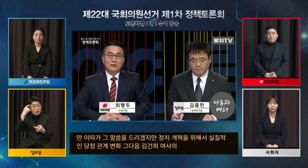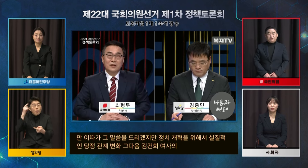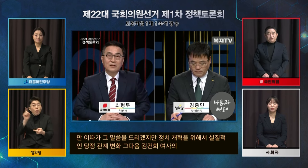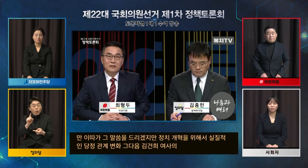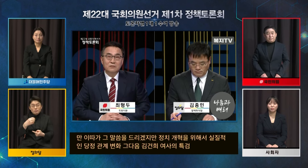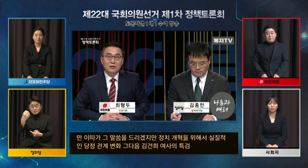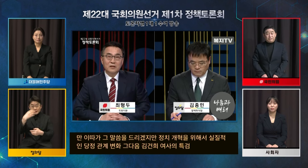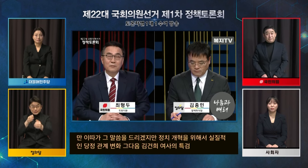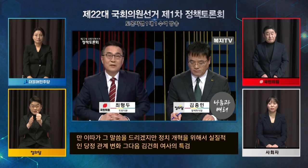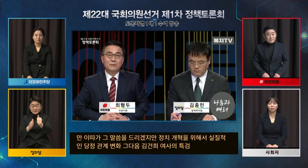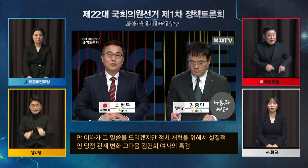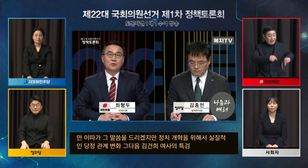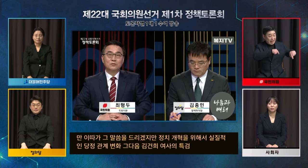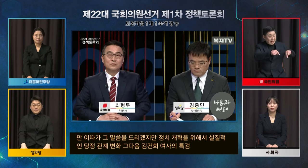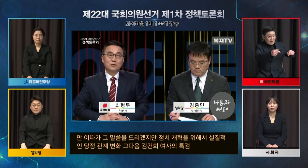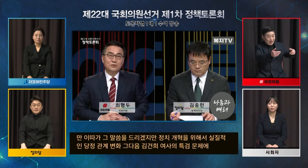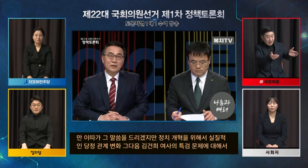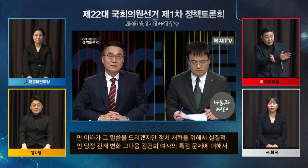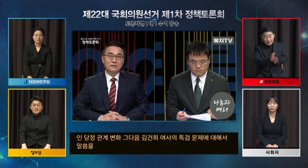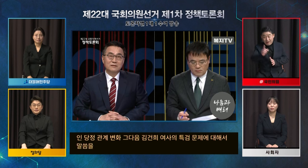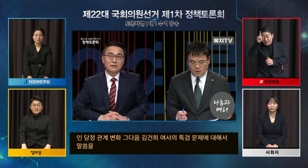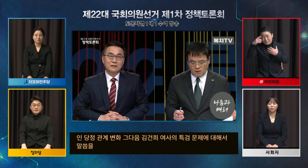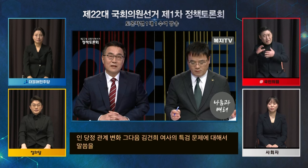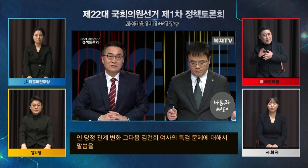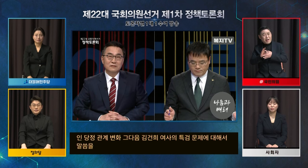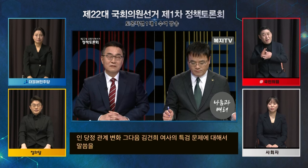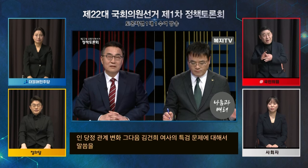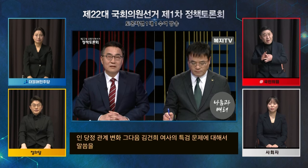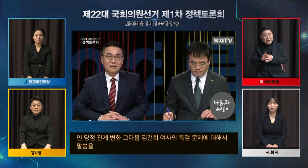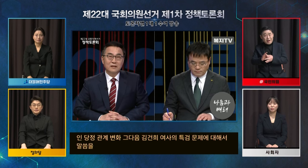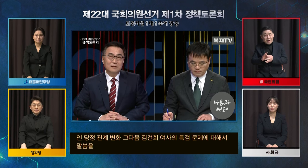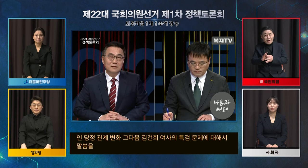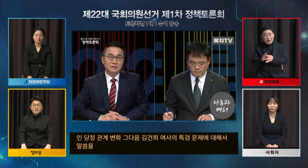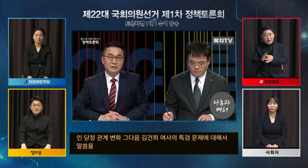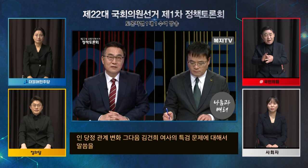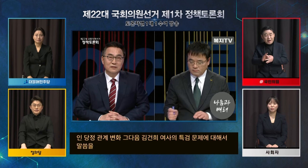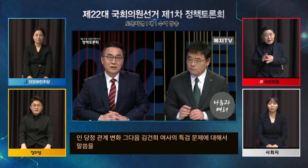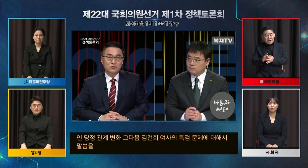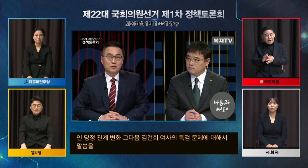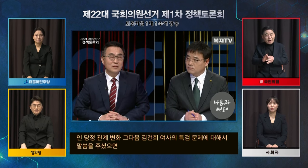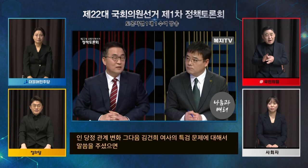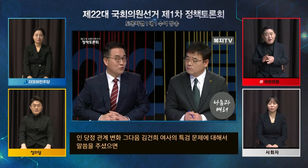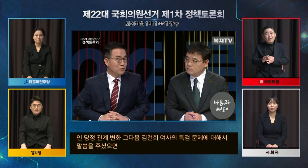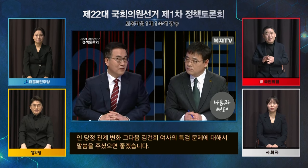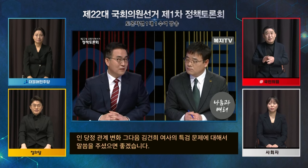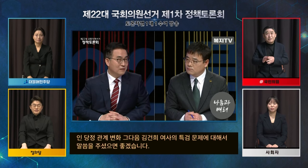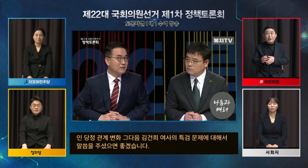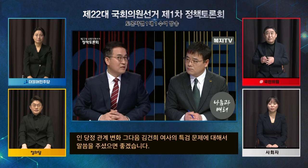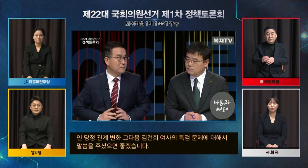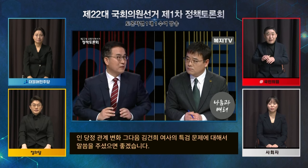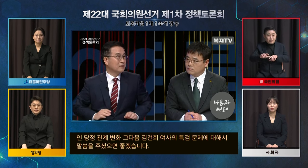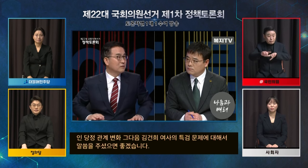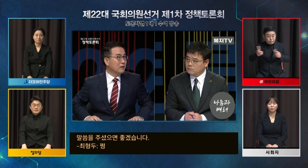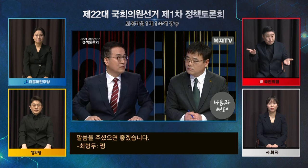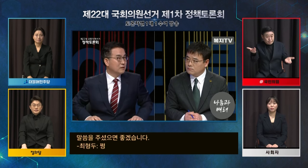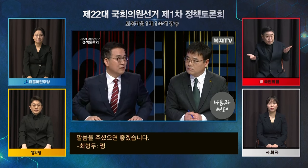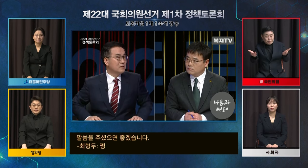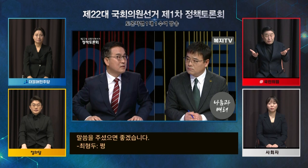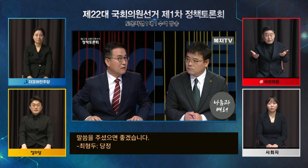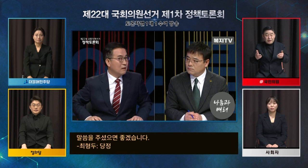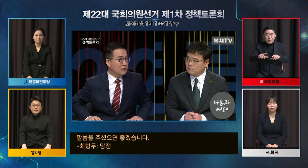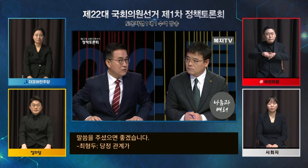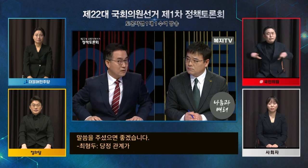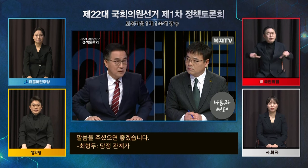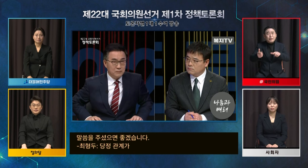의원님. 네. 당정관계의 변화. 보통 호사가들은 이게 당정관계가 수직이냐 수평이냐 그렇지 않습니다. 당정관계는